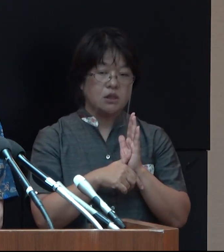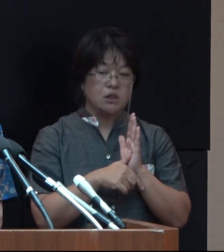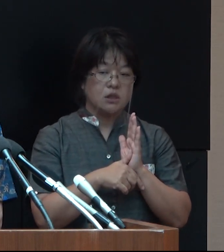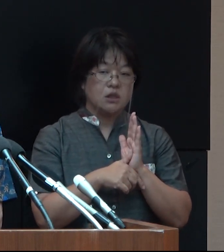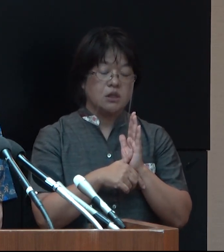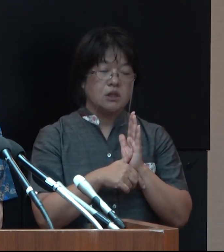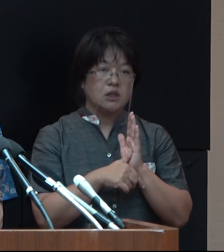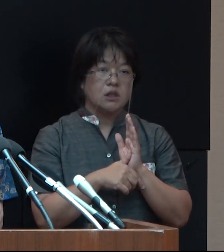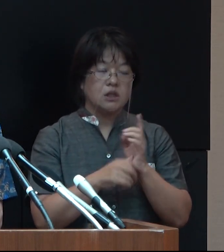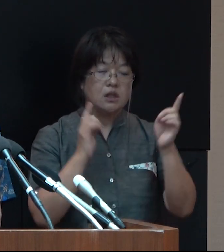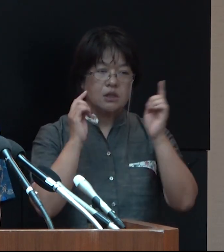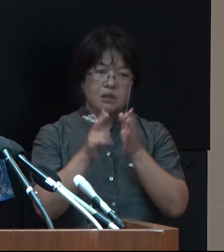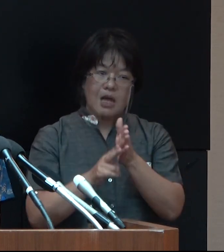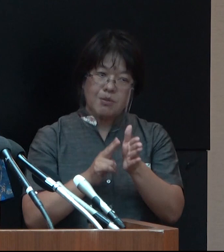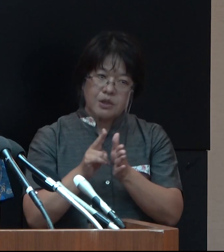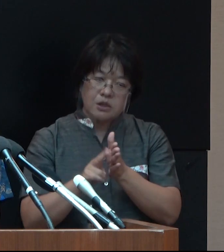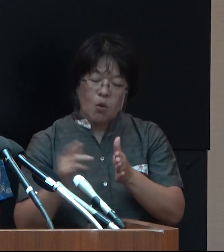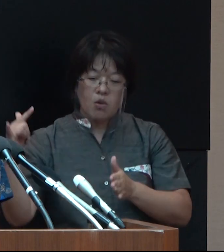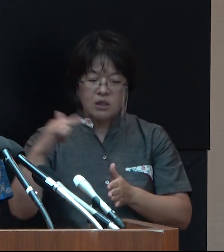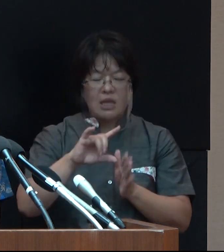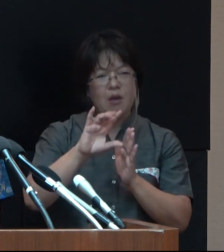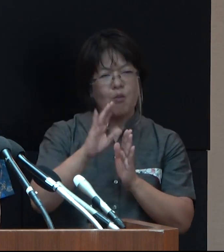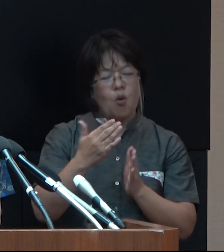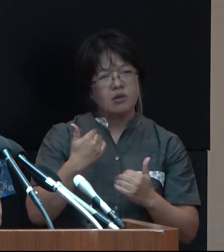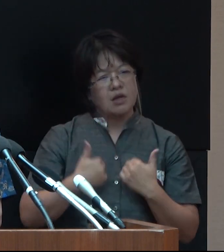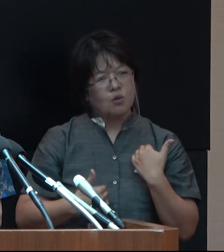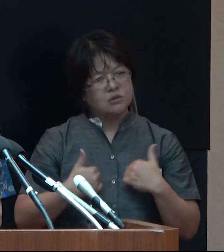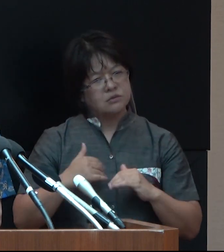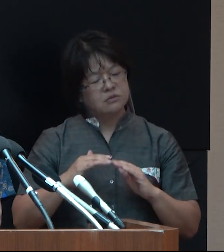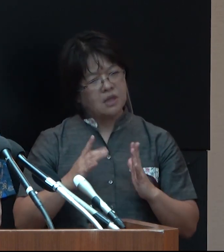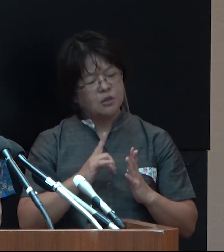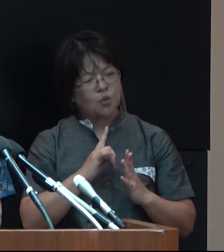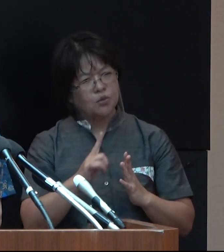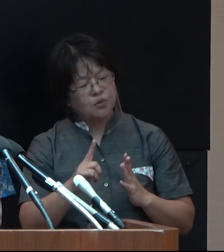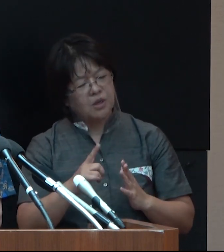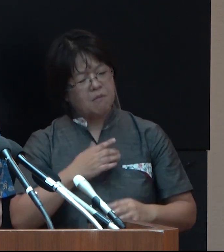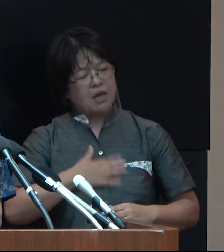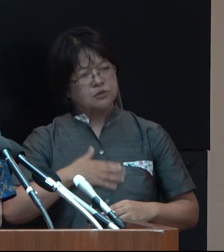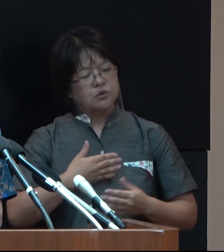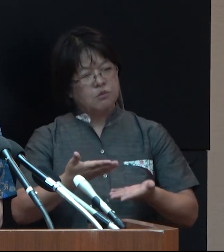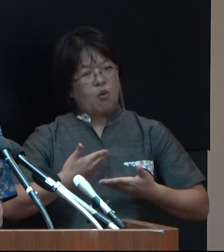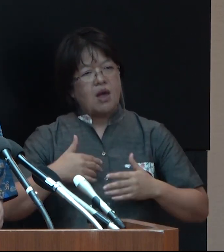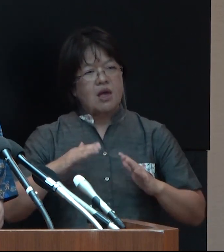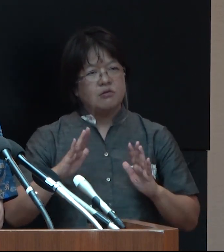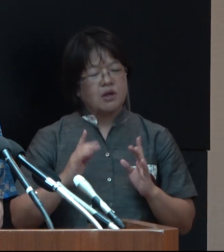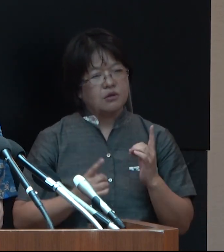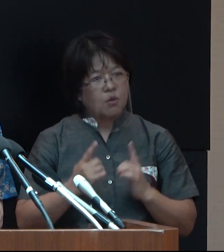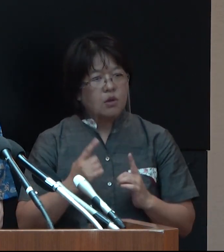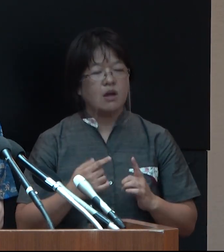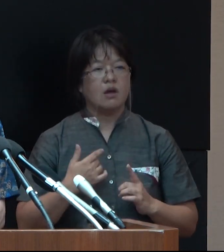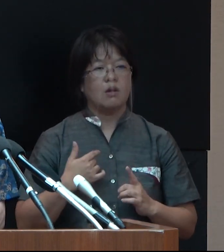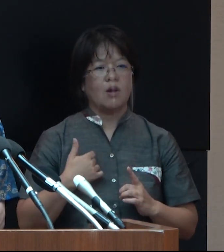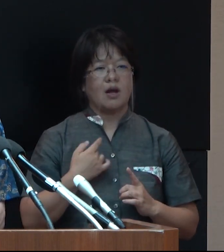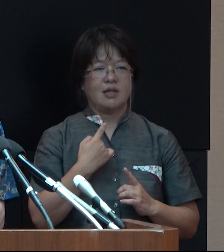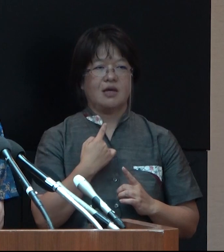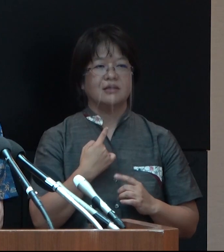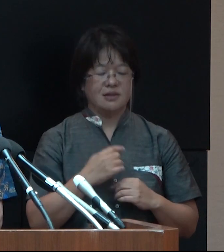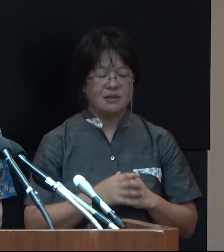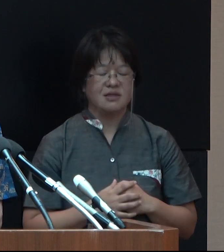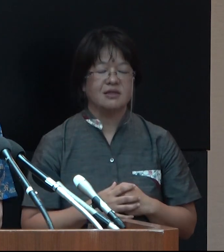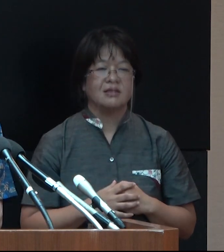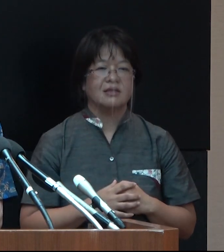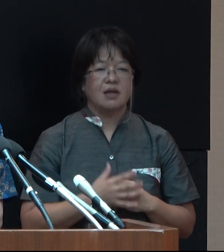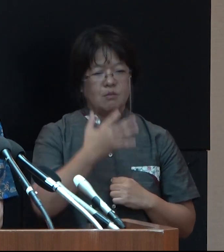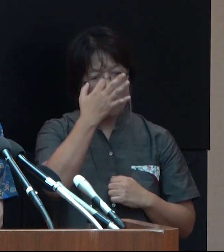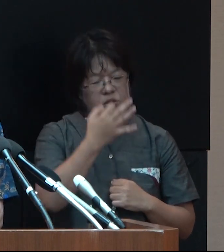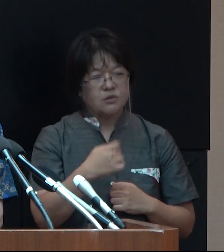旅の楽しさや沖縄らしさということを、満喫していただけるかどうか、私としては非常に、